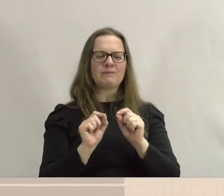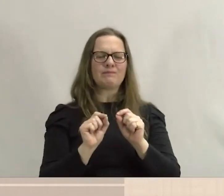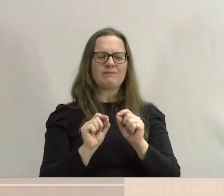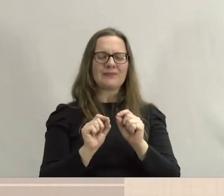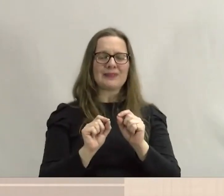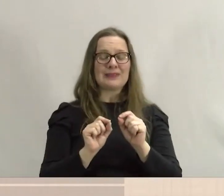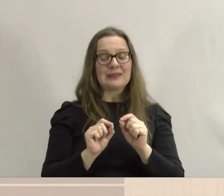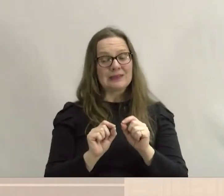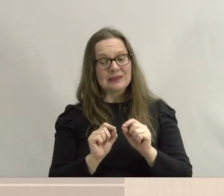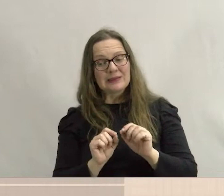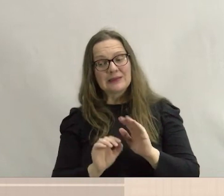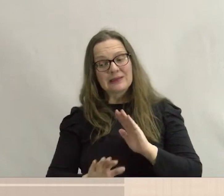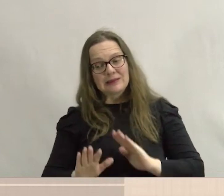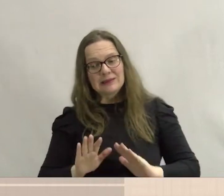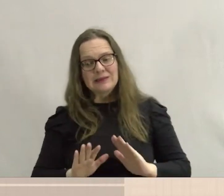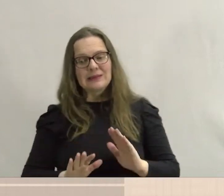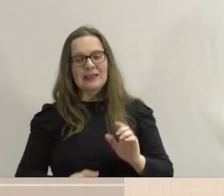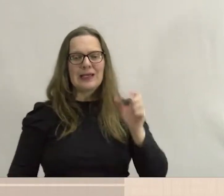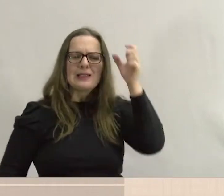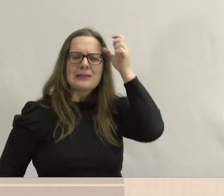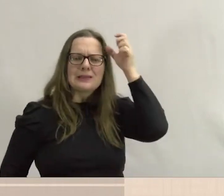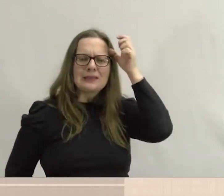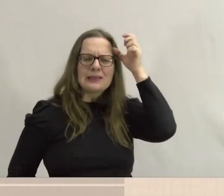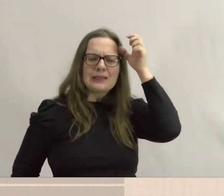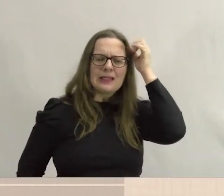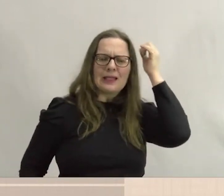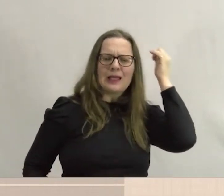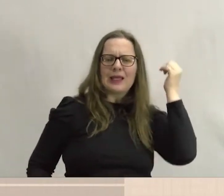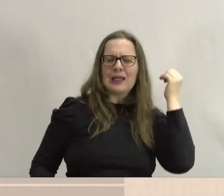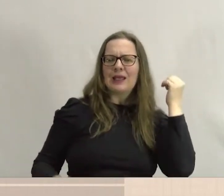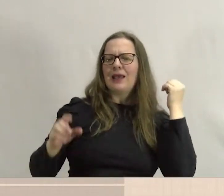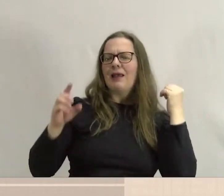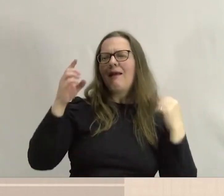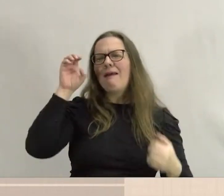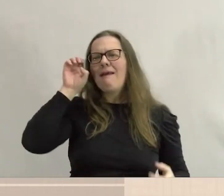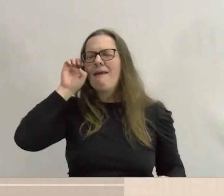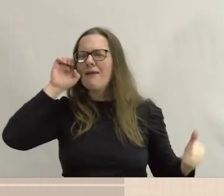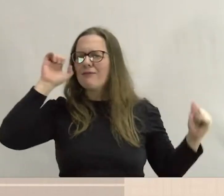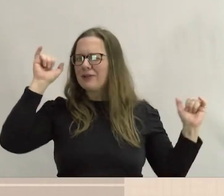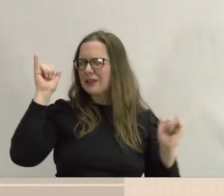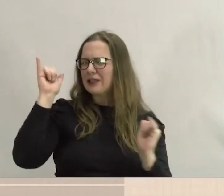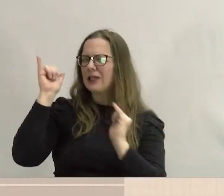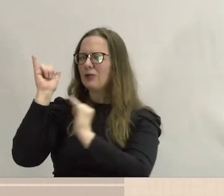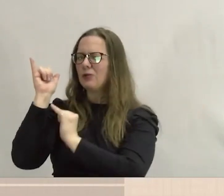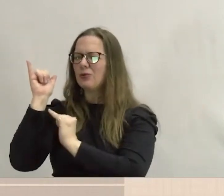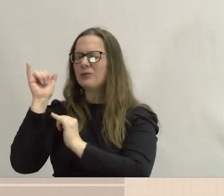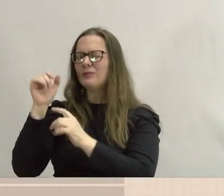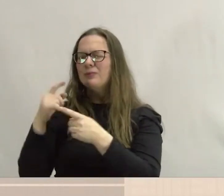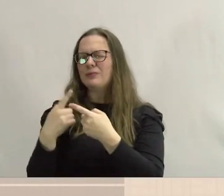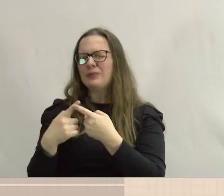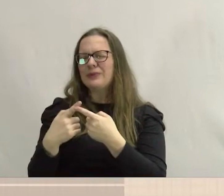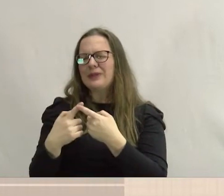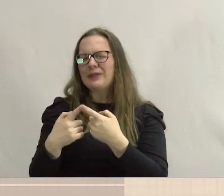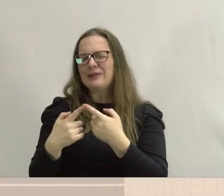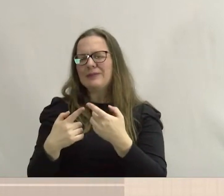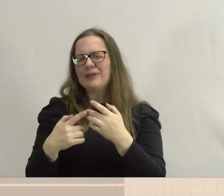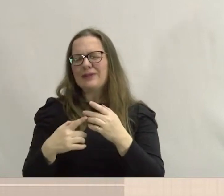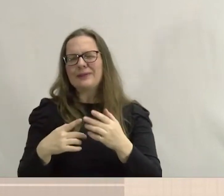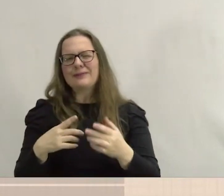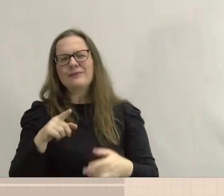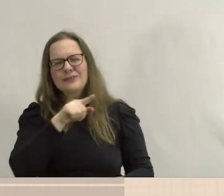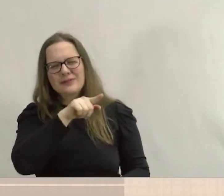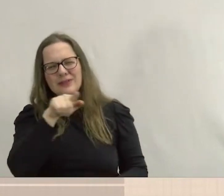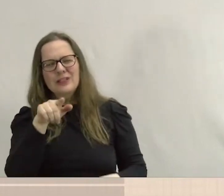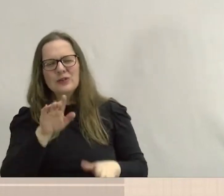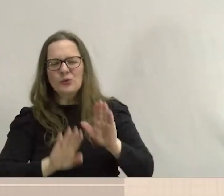astúcia, assim também seja corrompida a vossa mente e se aparte